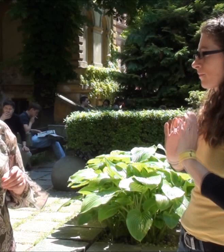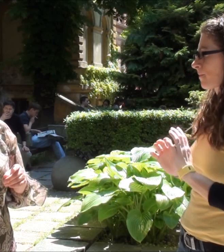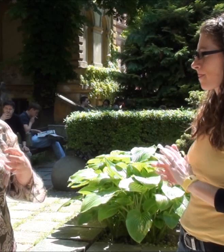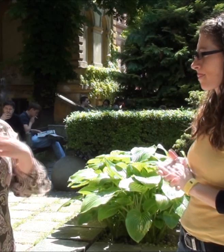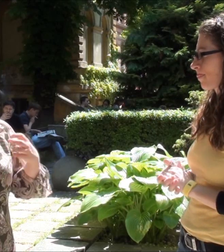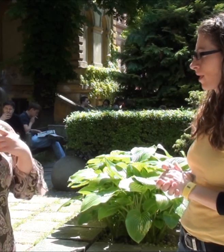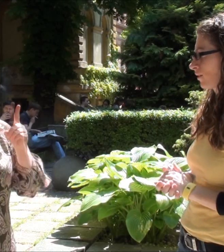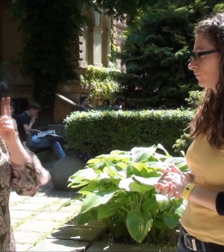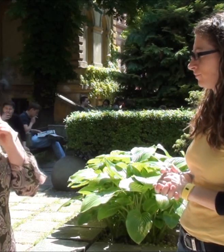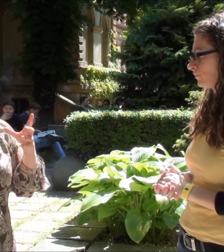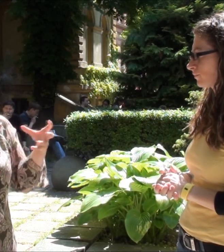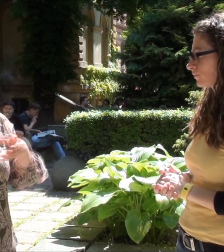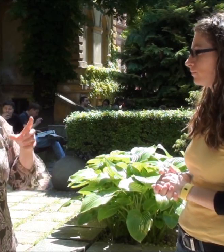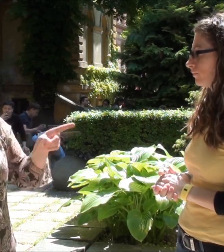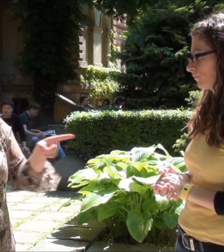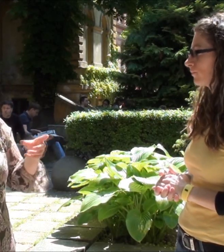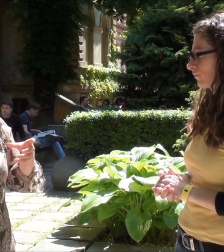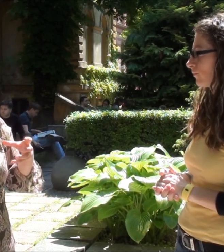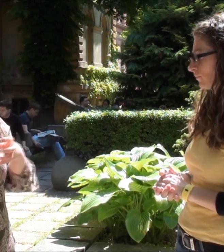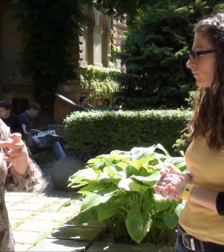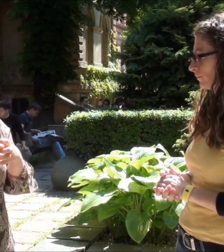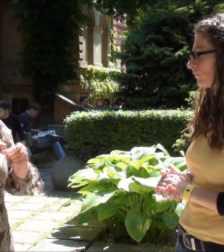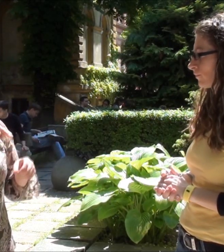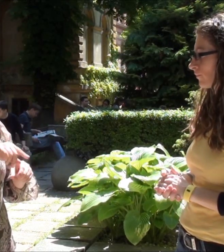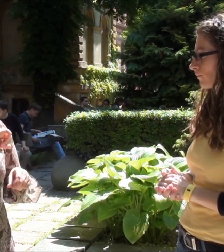sajátáát ott csak szigepek vannak